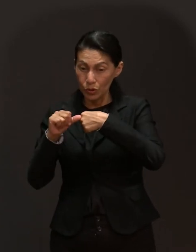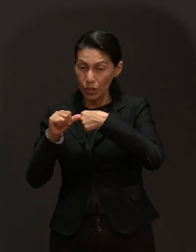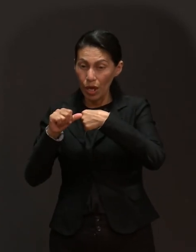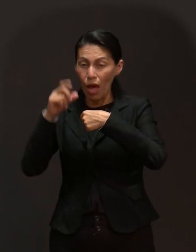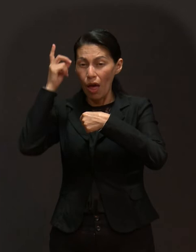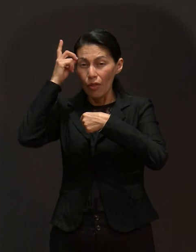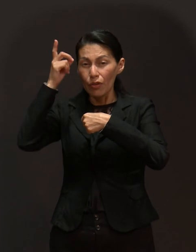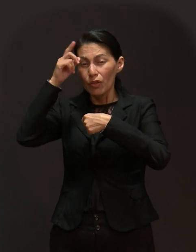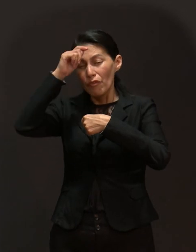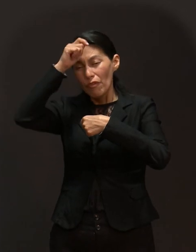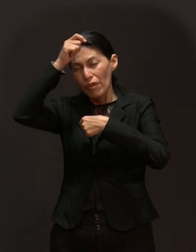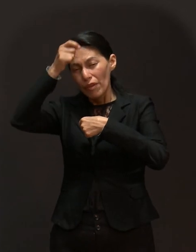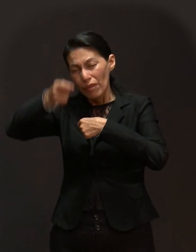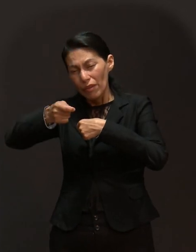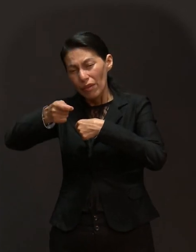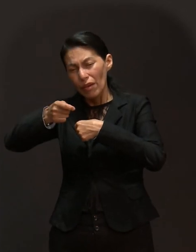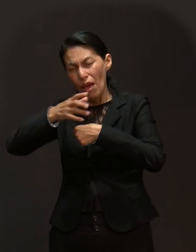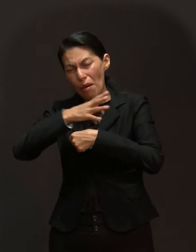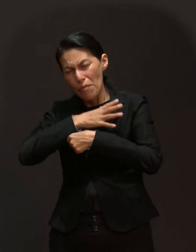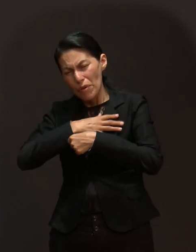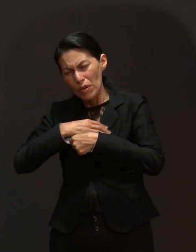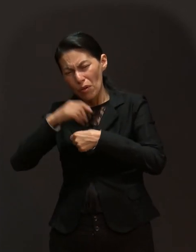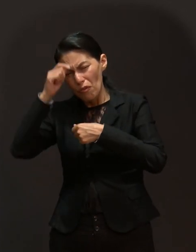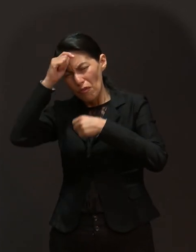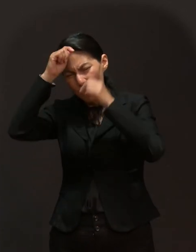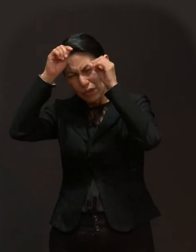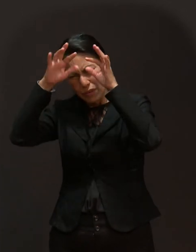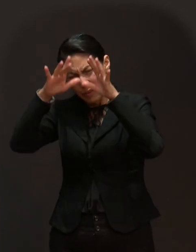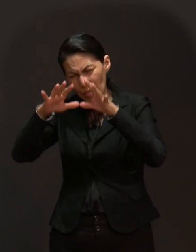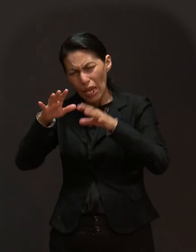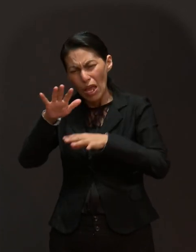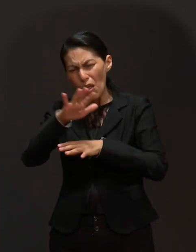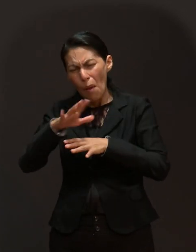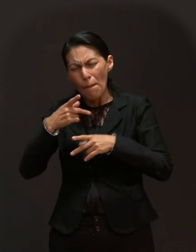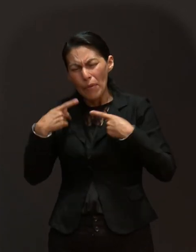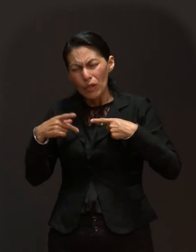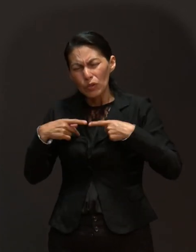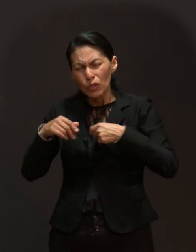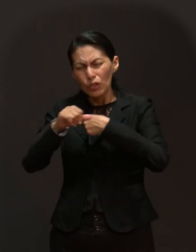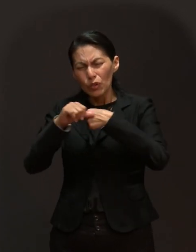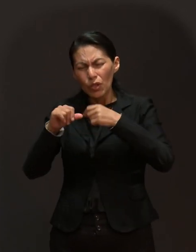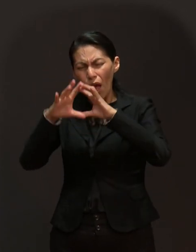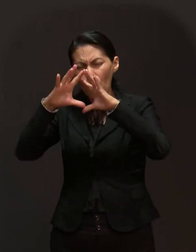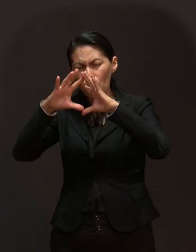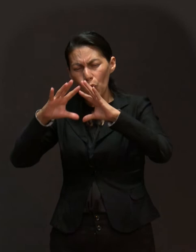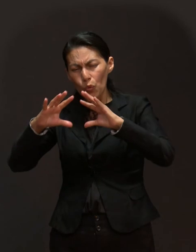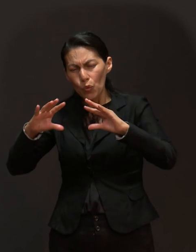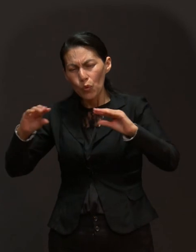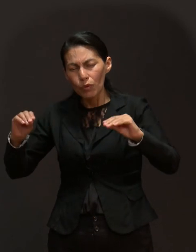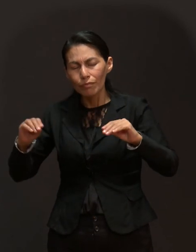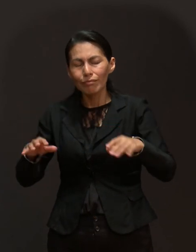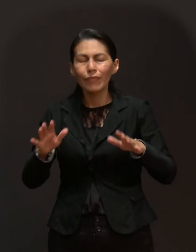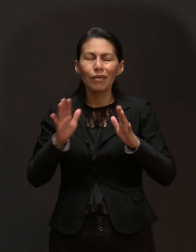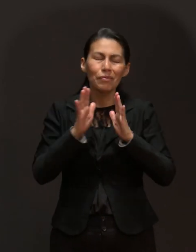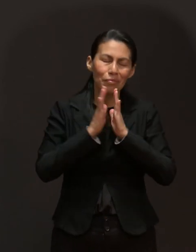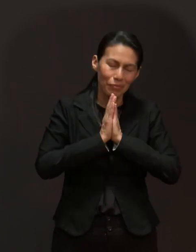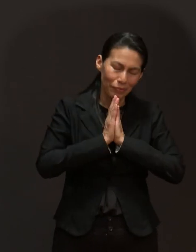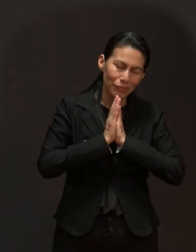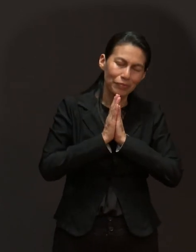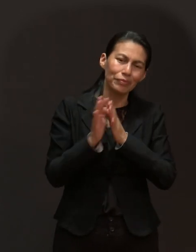esté en la cirugía Amén Que Dios lo use como instrumento de su amor Marina